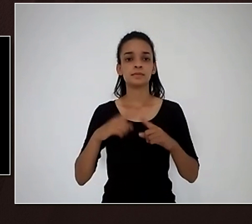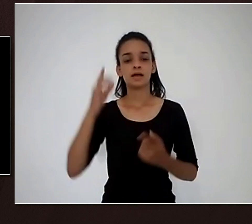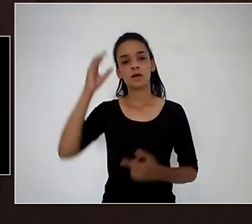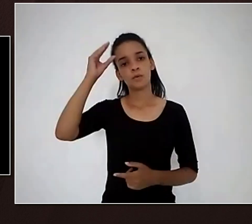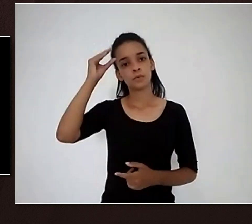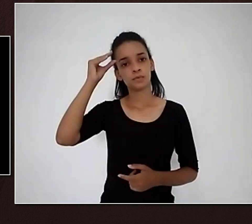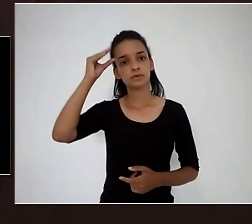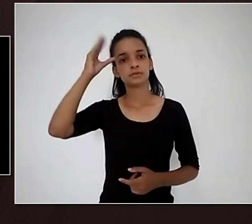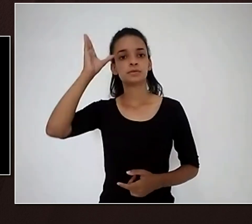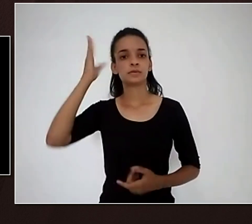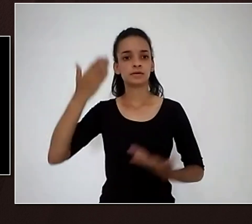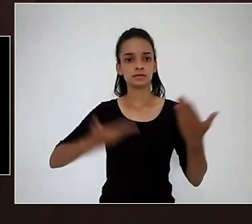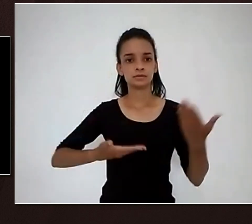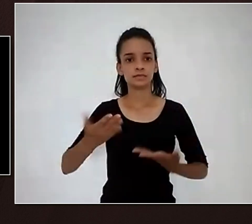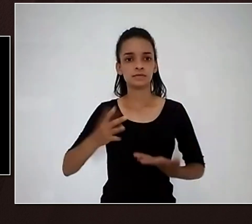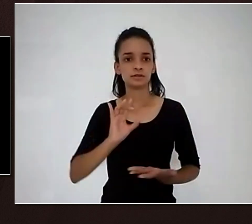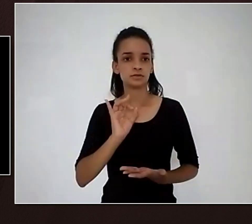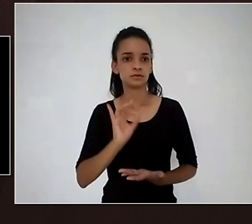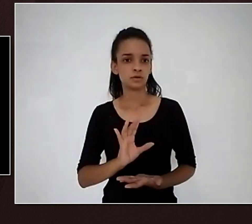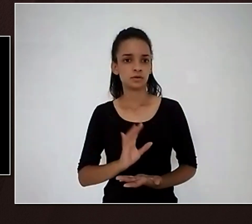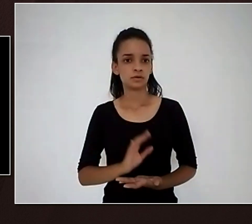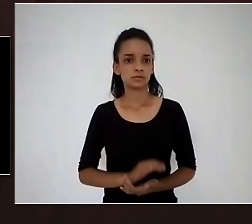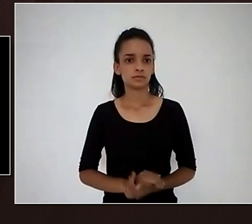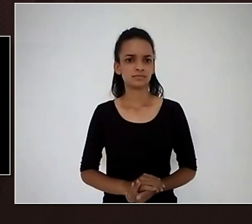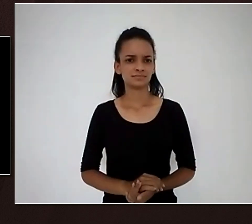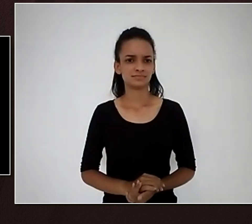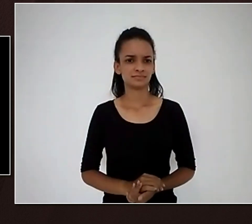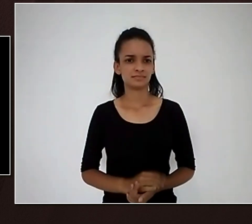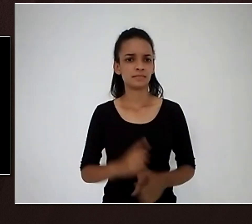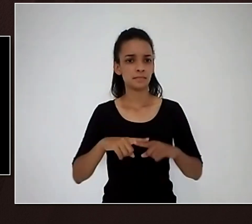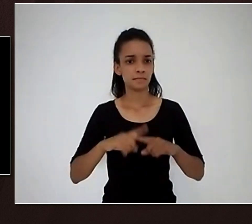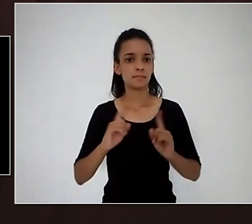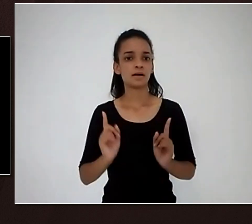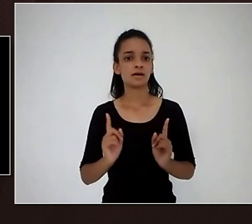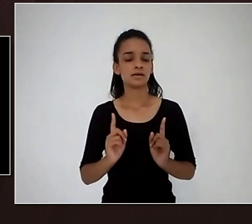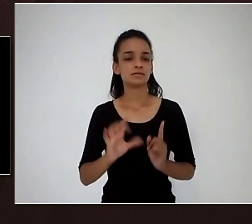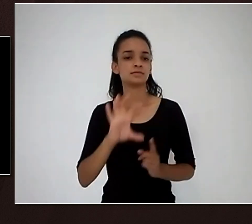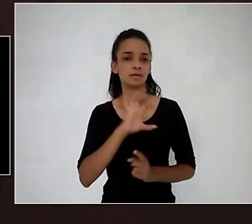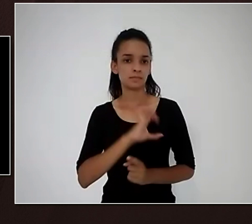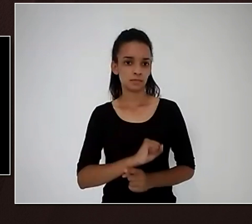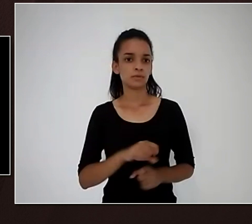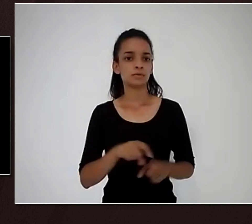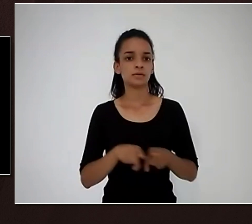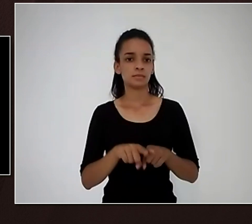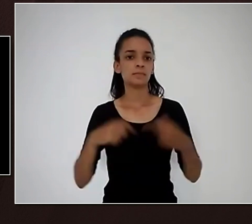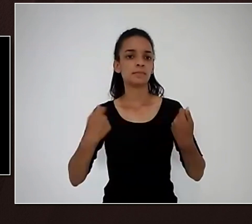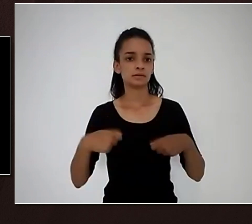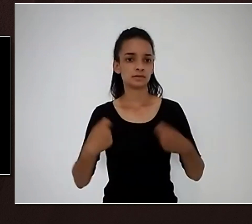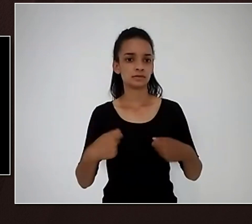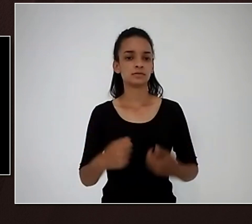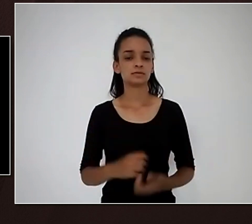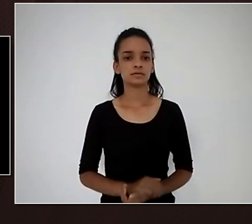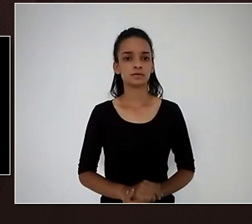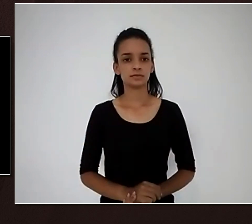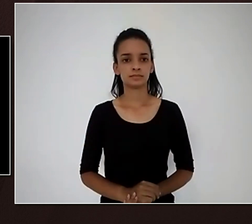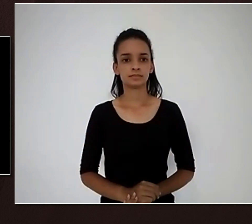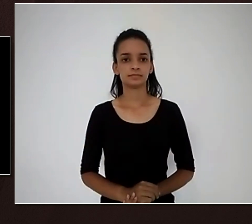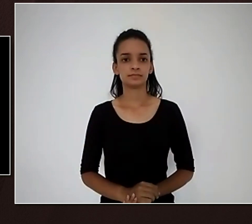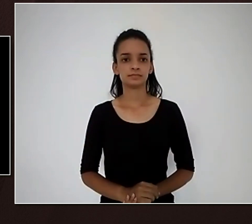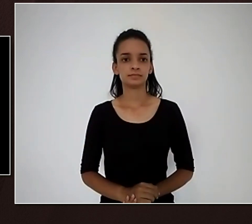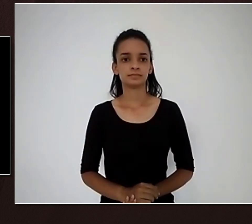¿no? Nacido desde el mismo Dios. El hermano nos vino a hablar que hoy nosotros, el Señor mismo está necesitando